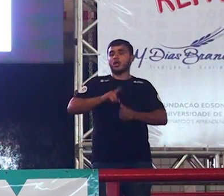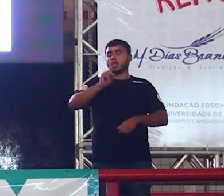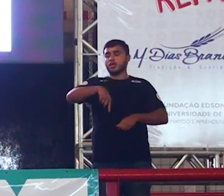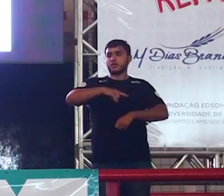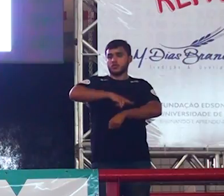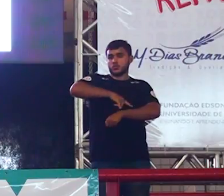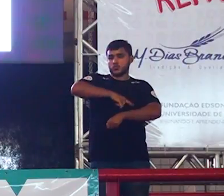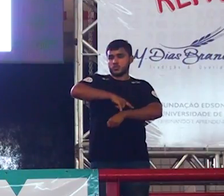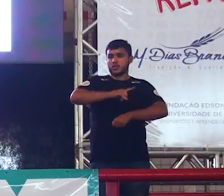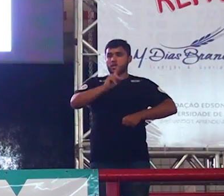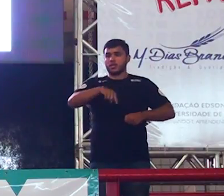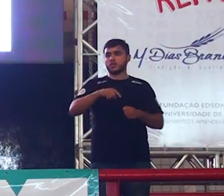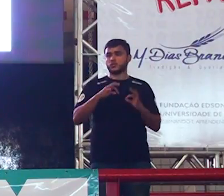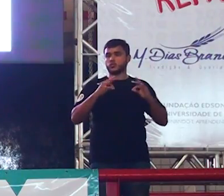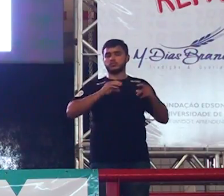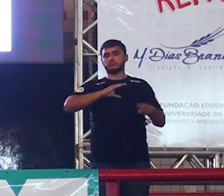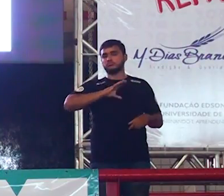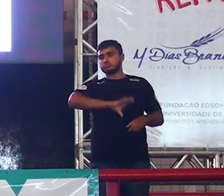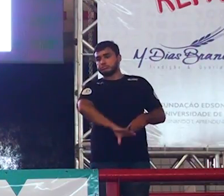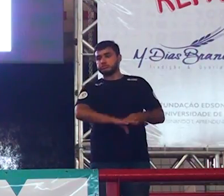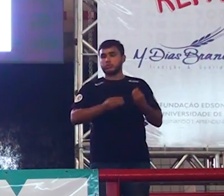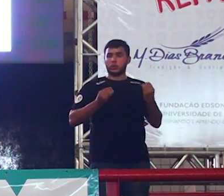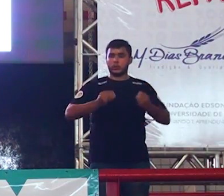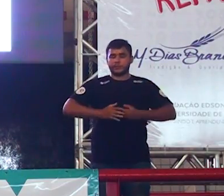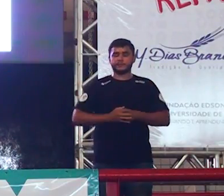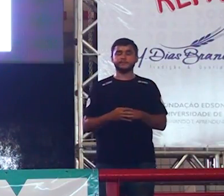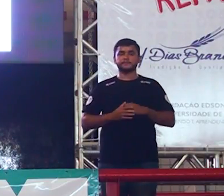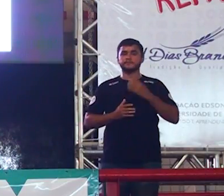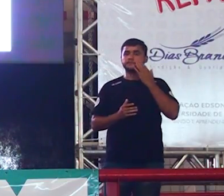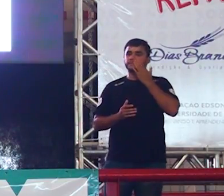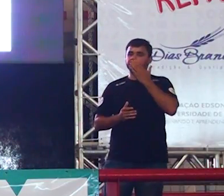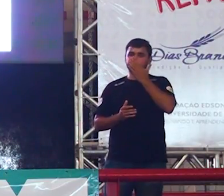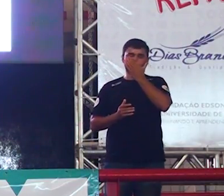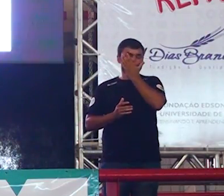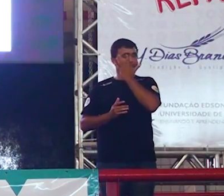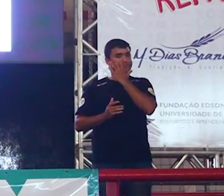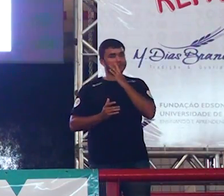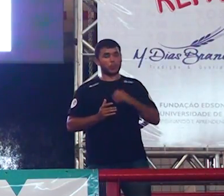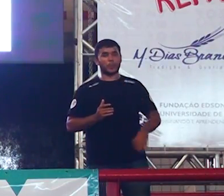quem? Pela excreção, ok?